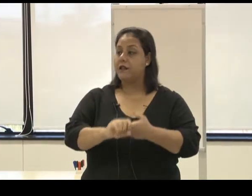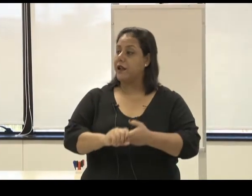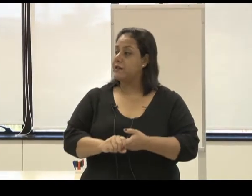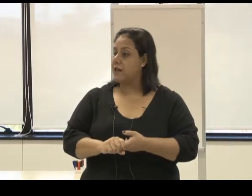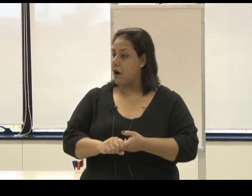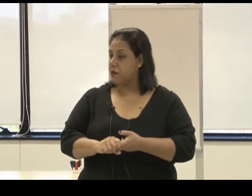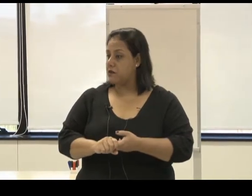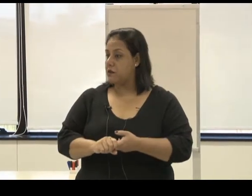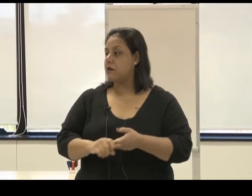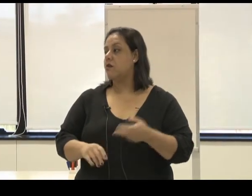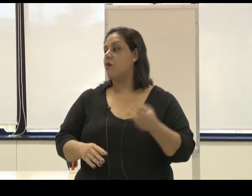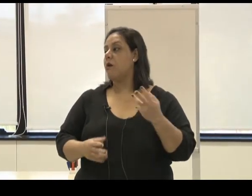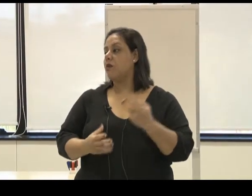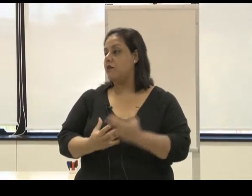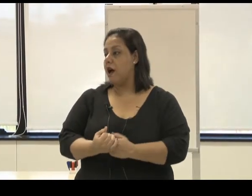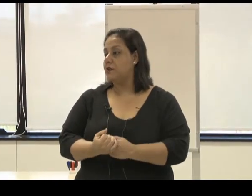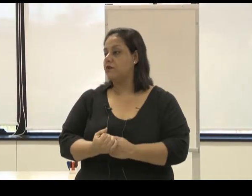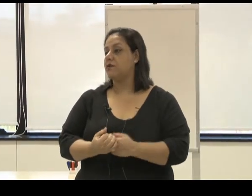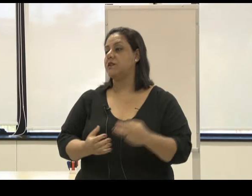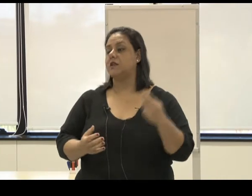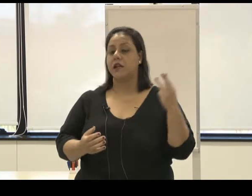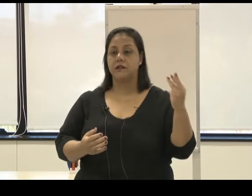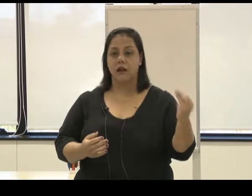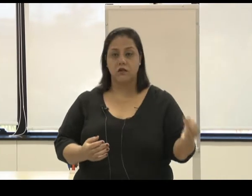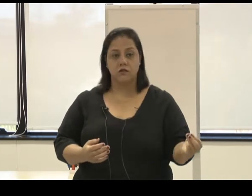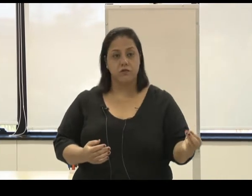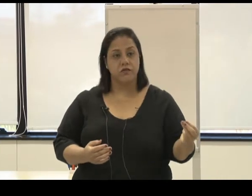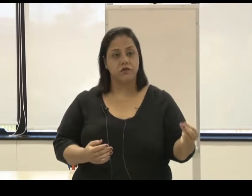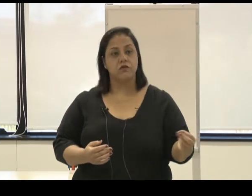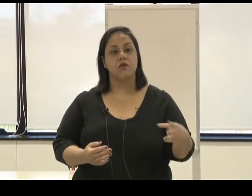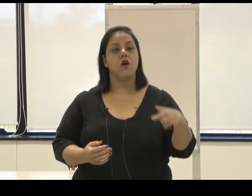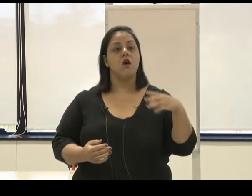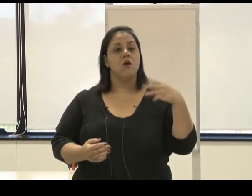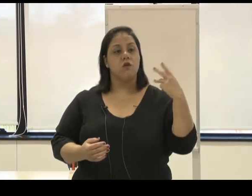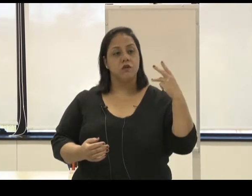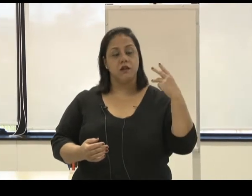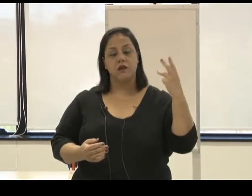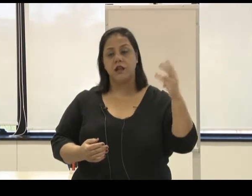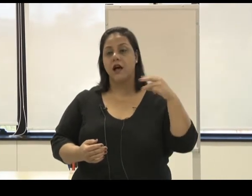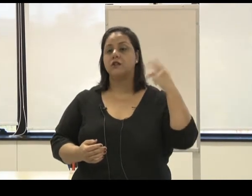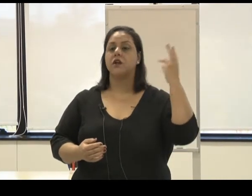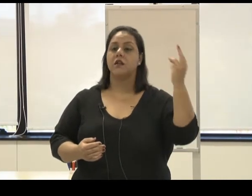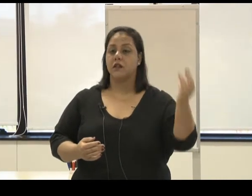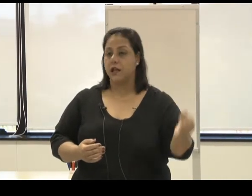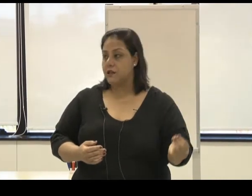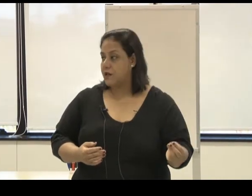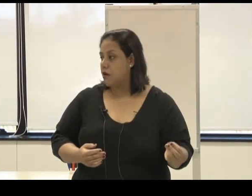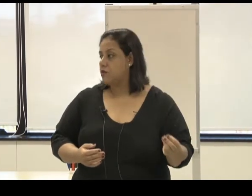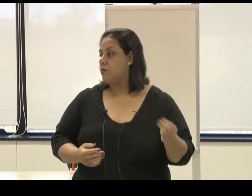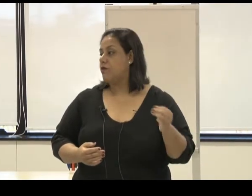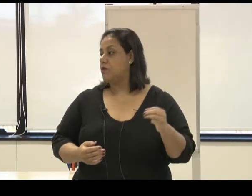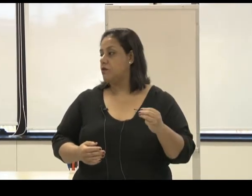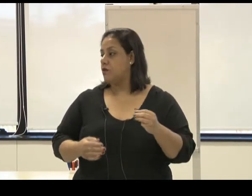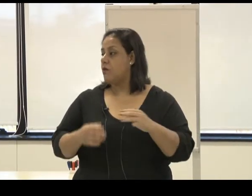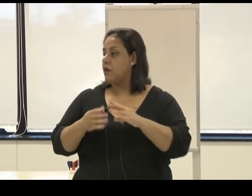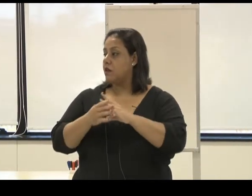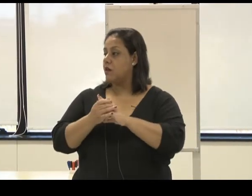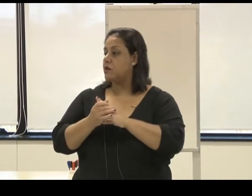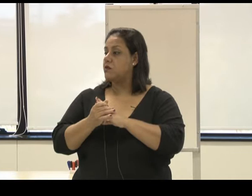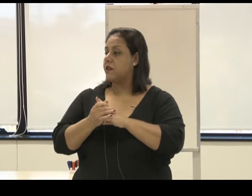3 aulas. Uma unidade vão ser 3 aulas com o professor. Outra unidade, 3 aulas com o professor. Então, a gente vai